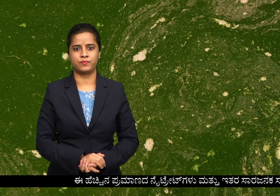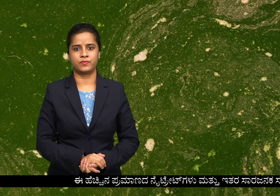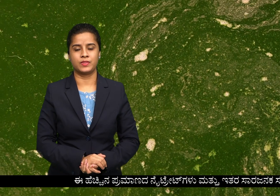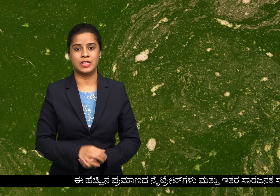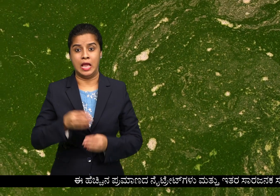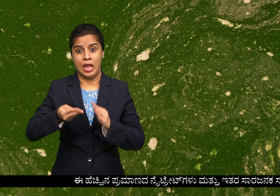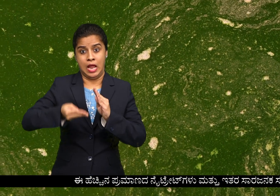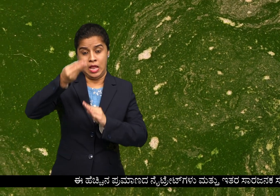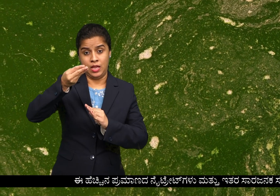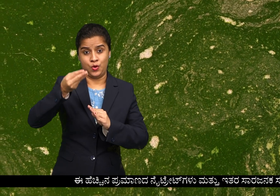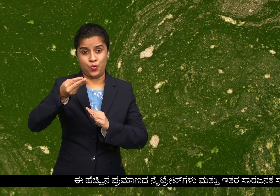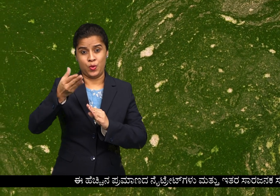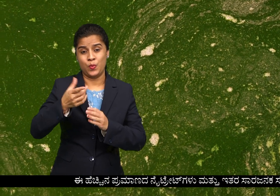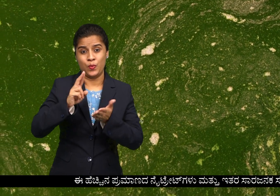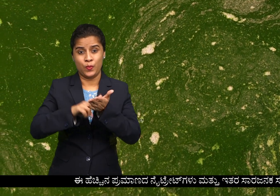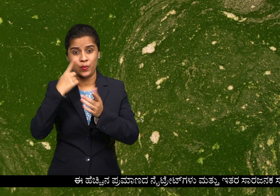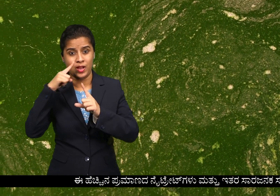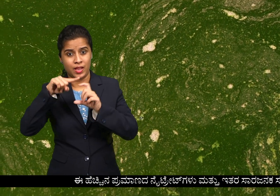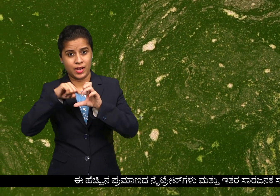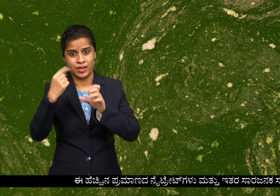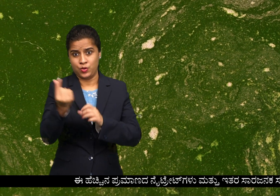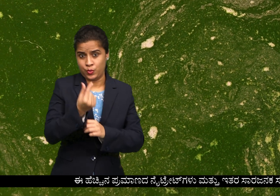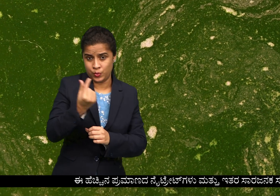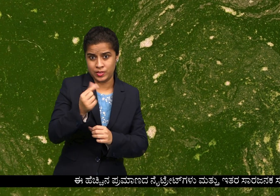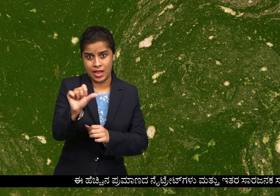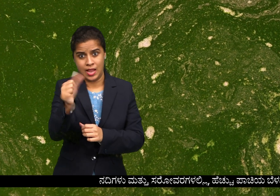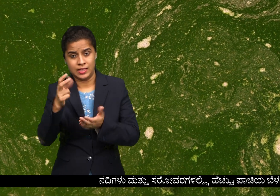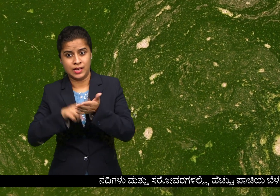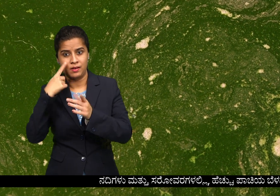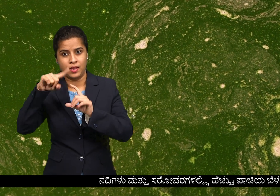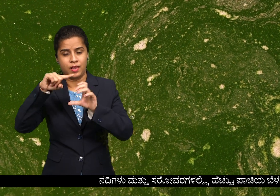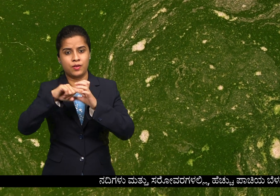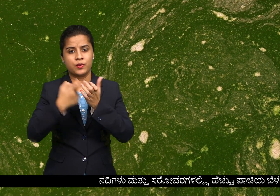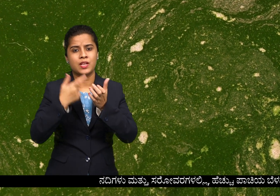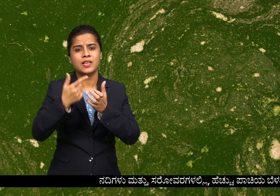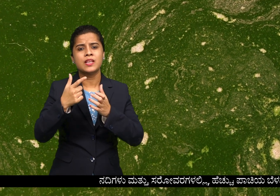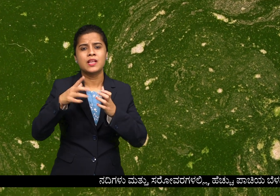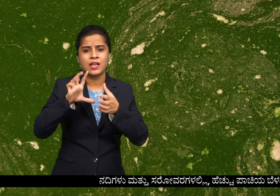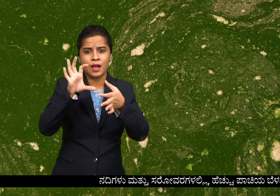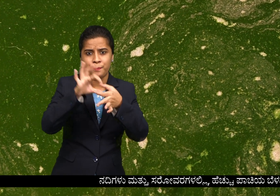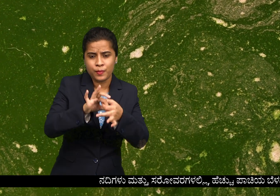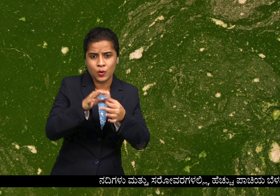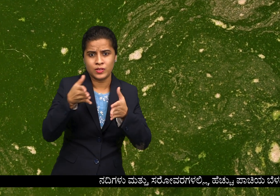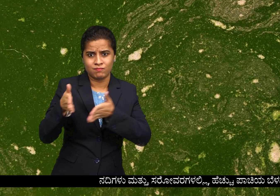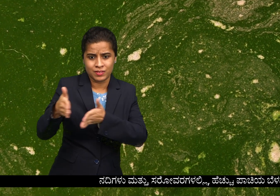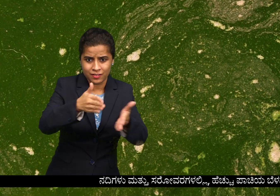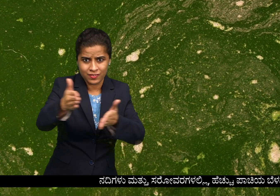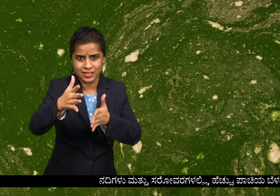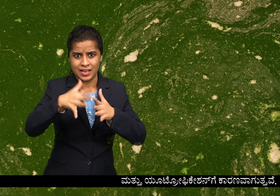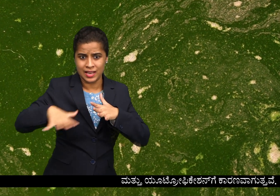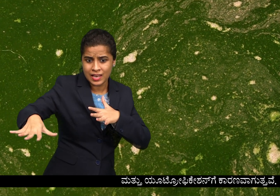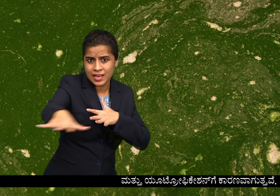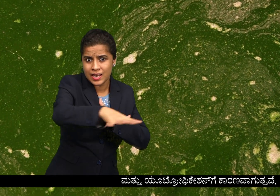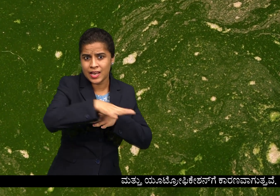ಈ ಹೆಚ್ಚಿನ ಪ್ರಮಾಣದ ನೈಟ್ರೇಟ್ಗಳು ಮತ್ತು ಇತರ ಸಾರಜನಕ ಸಂಯುಕ್ತಗಳು ನದಿಗಳು ಮತ್ತು ಸರೋವರಗಳಲ್ಲಿ ಹೆಚ್ಚು ಪಾಚಿಯ